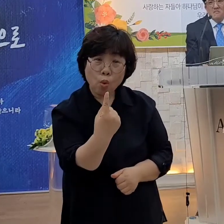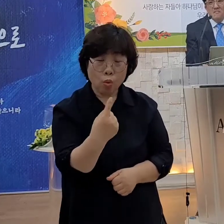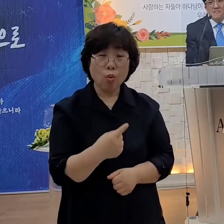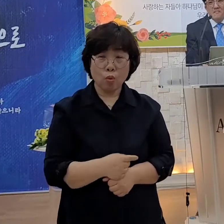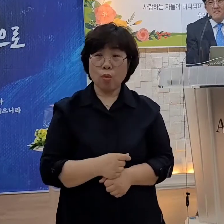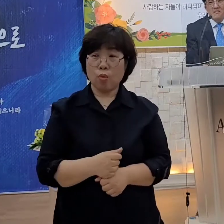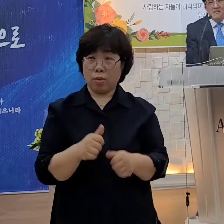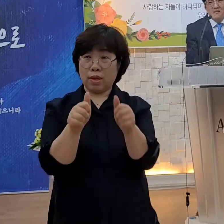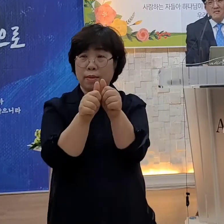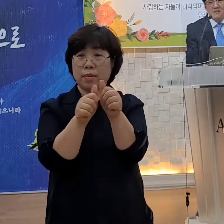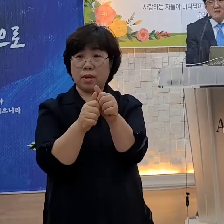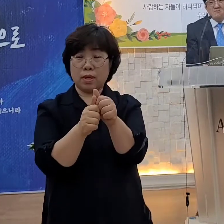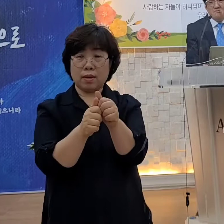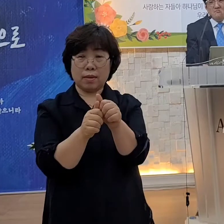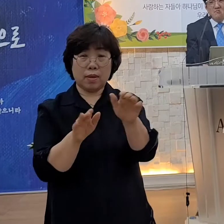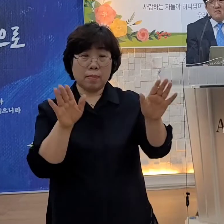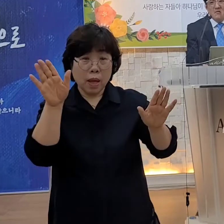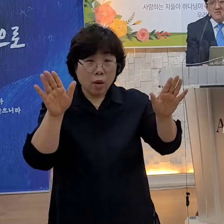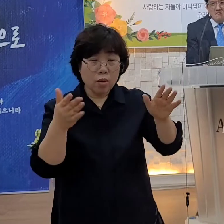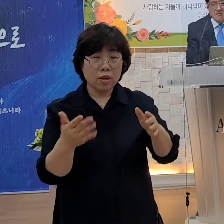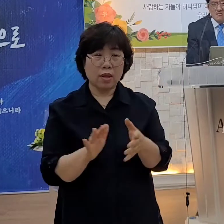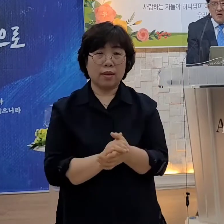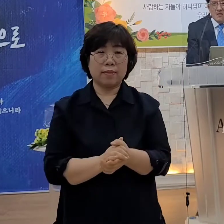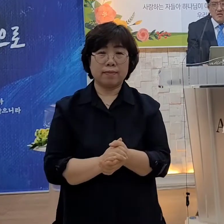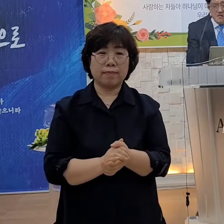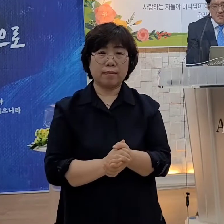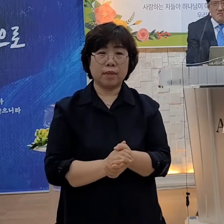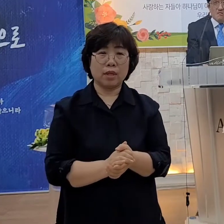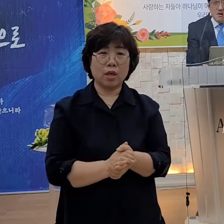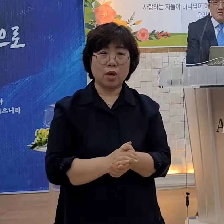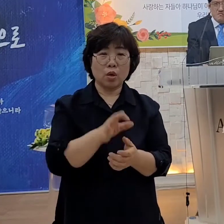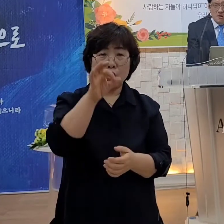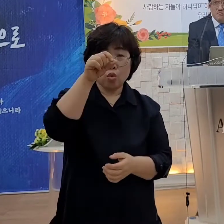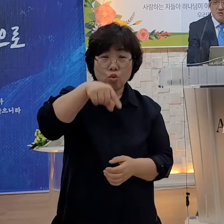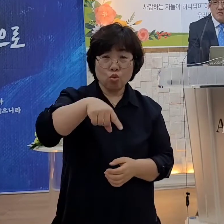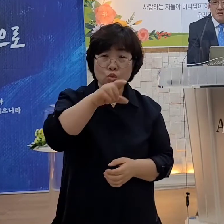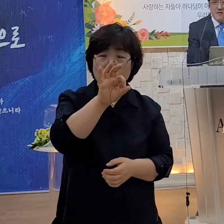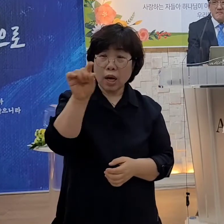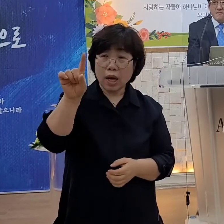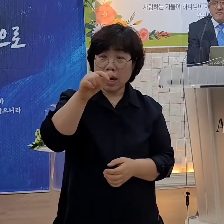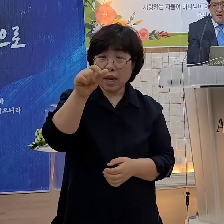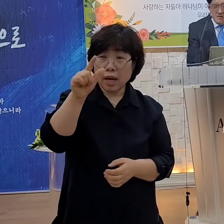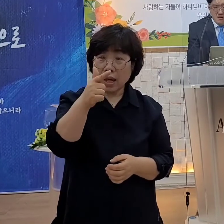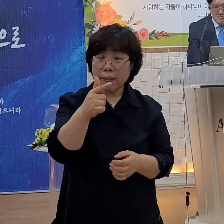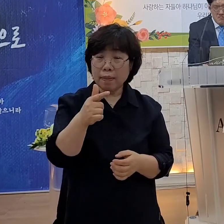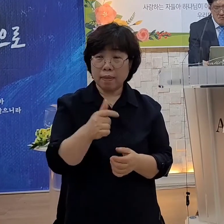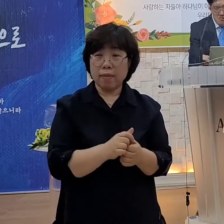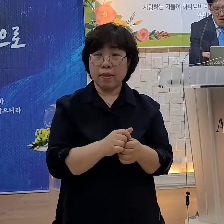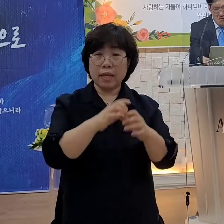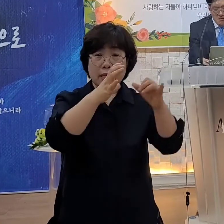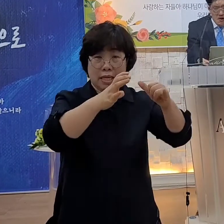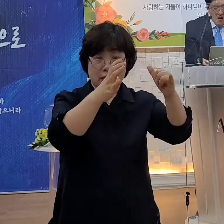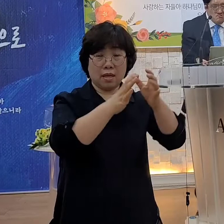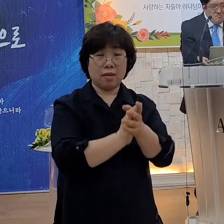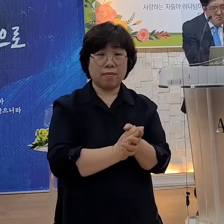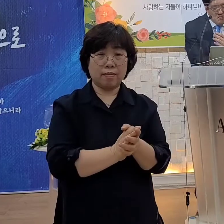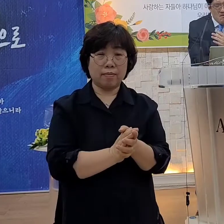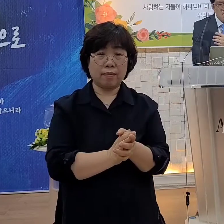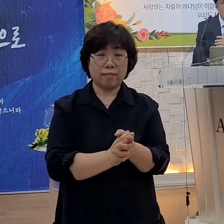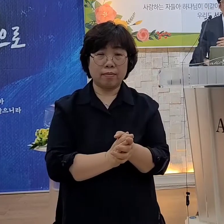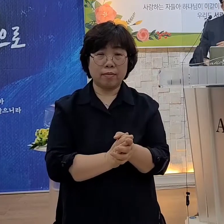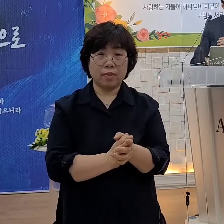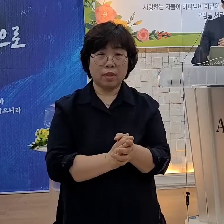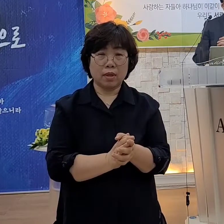젊어요. 그래서 조금 오래된 영화지만 오늘 잠깐 영화를 볼 텐데 여러분 송강호 씨가